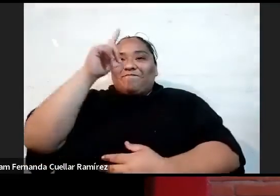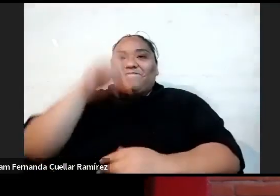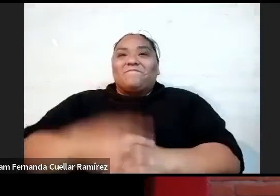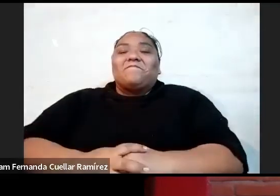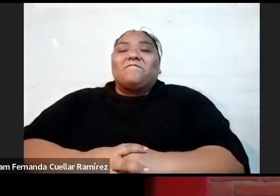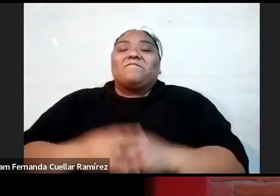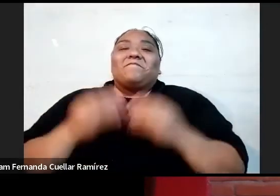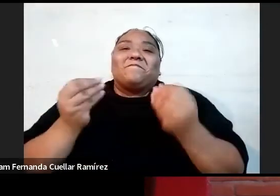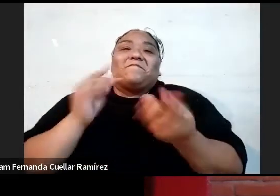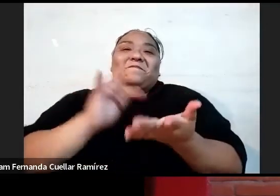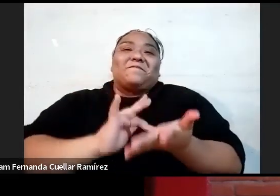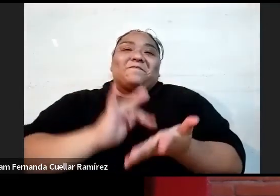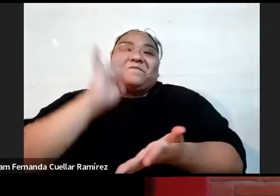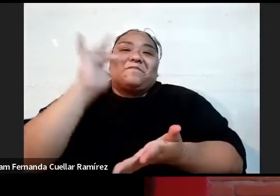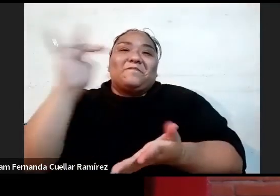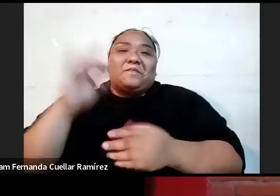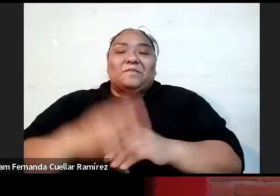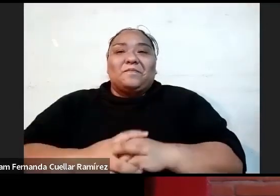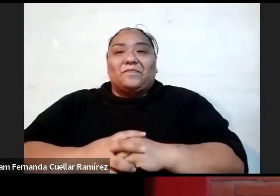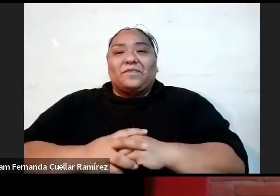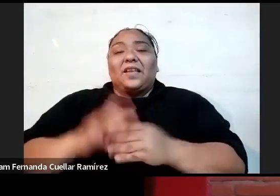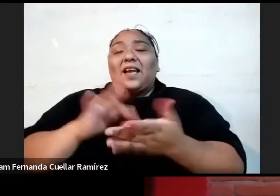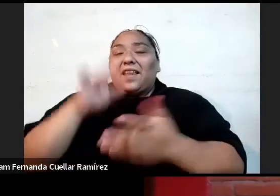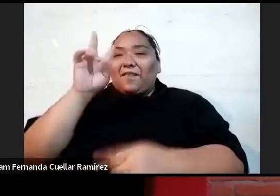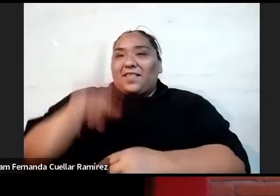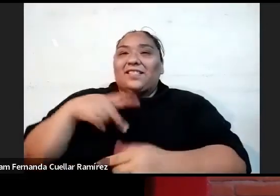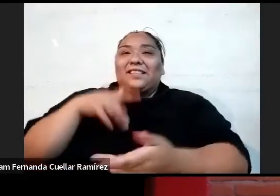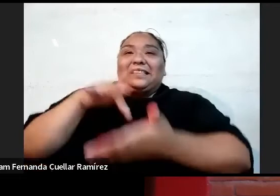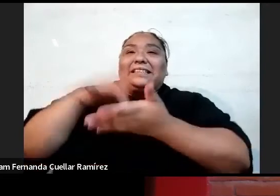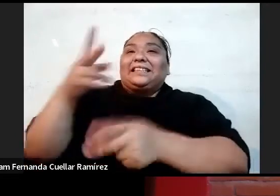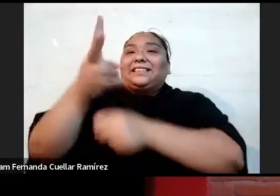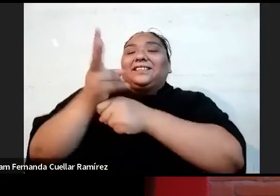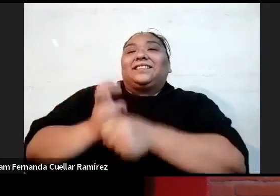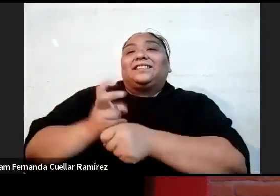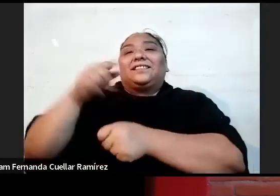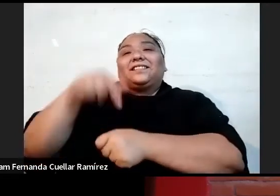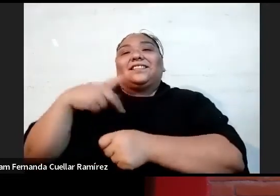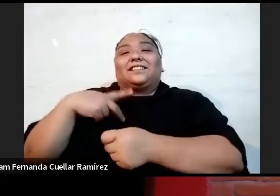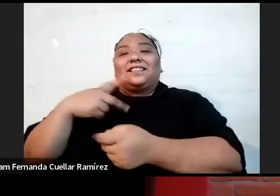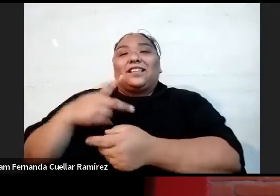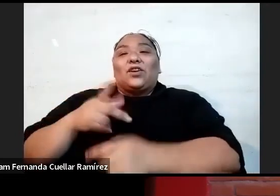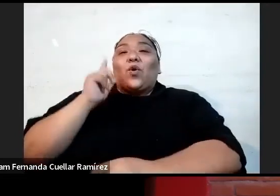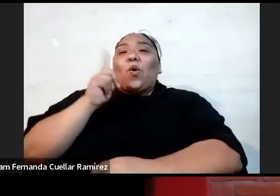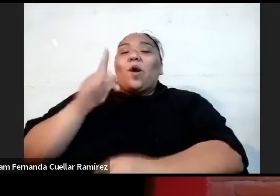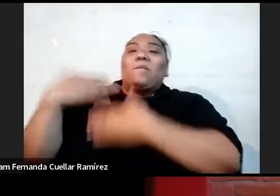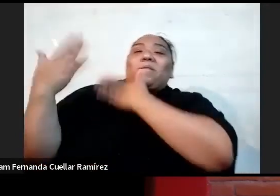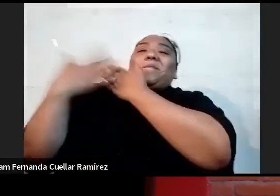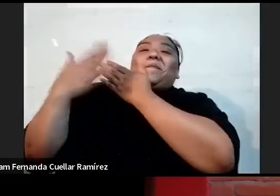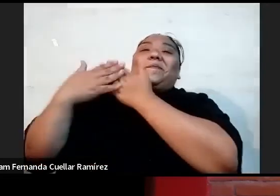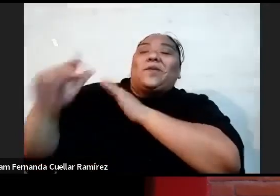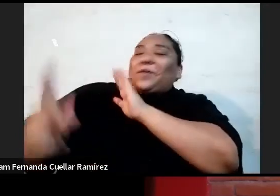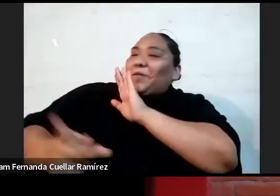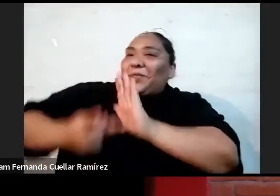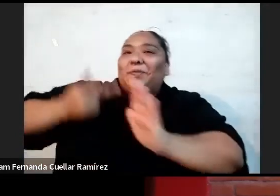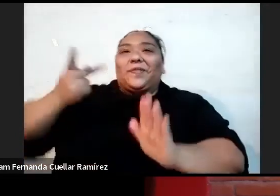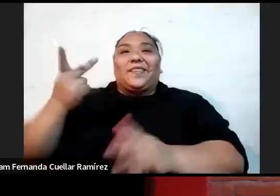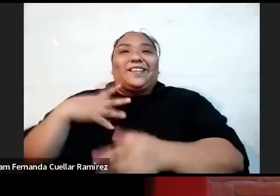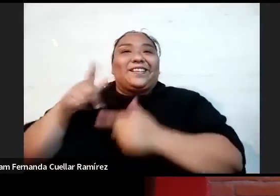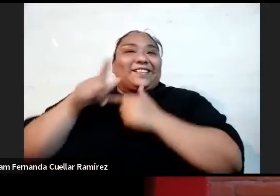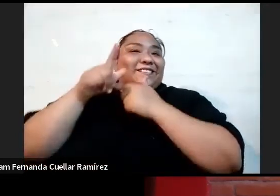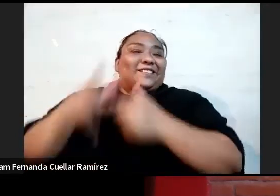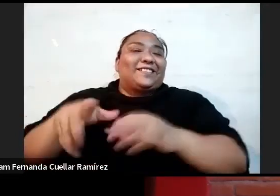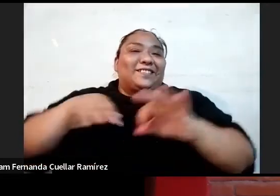gracias. Nuevamente te agradezco mucho que hayas aceptado nuestra invitación. Espero que aceptes otra, pues, colaborando con